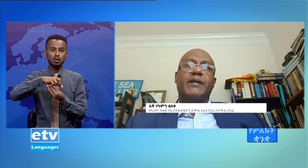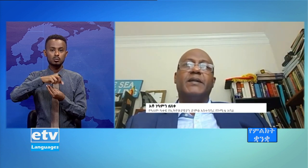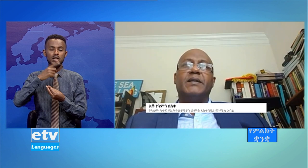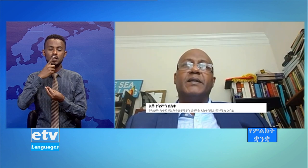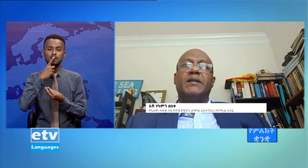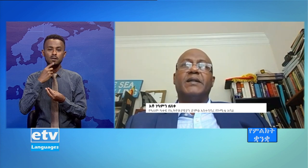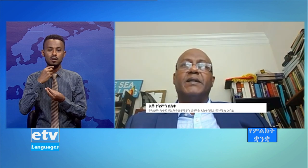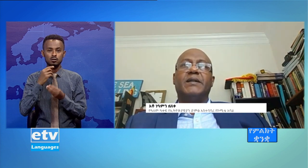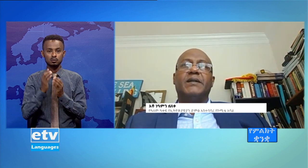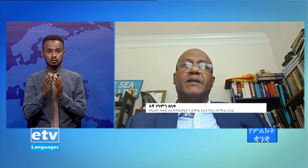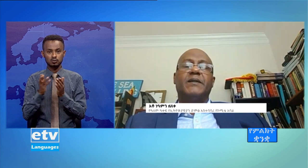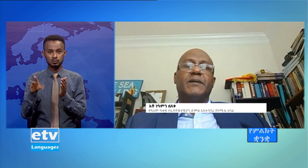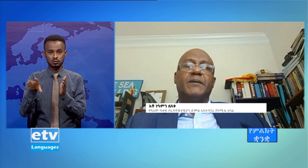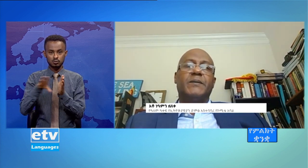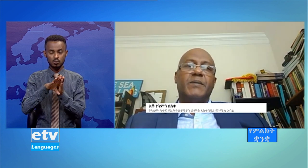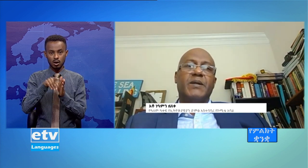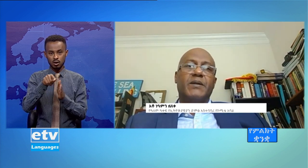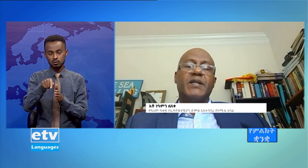ባህር